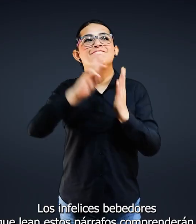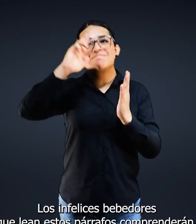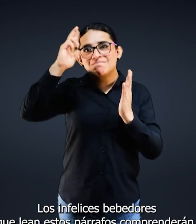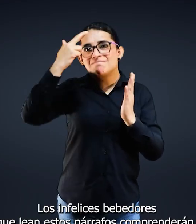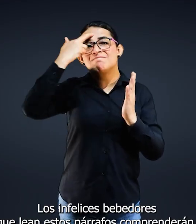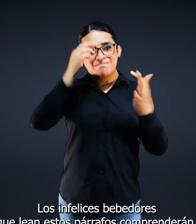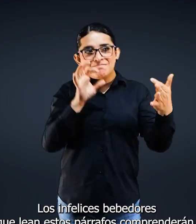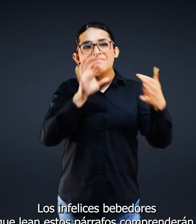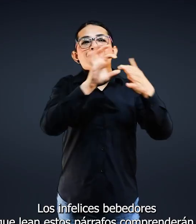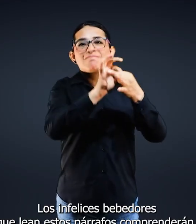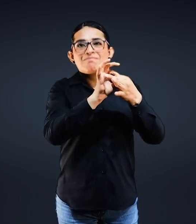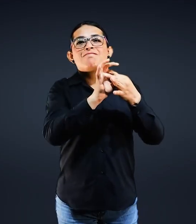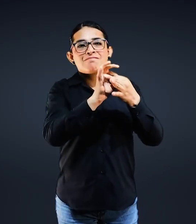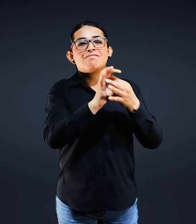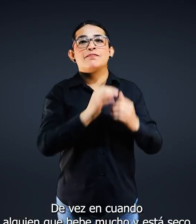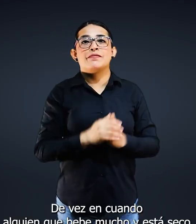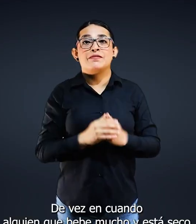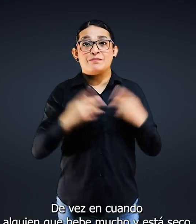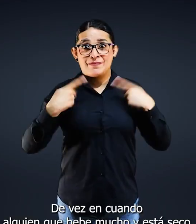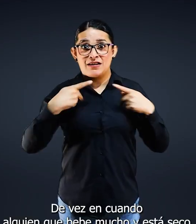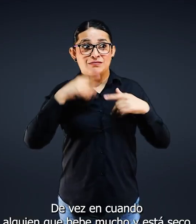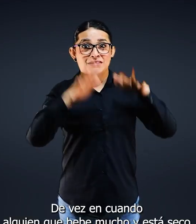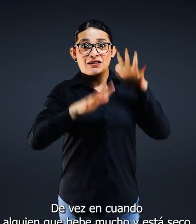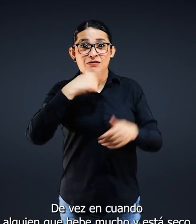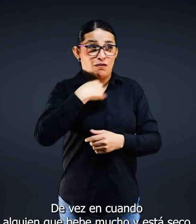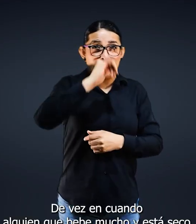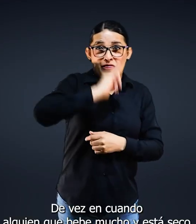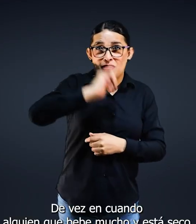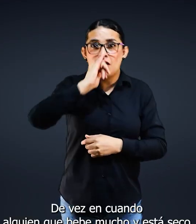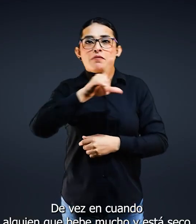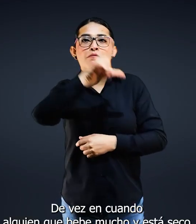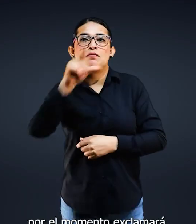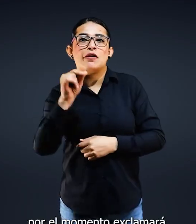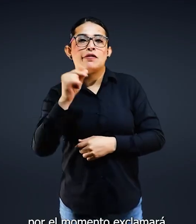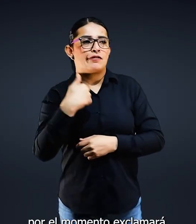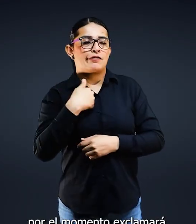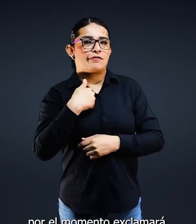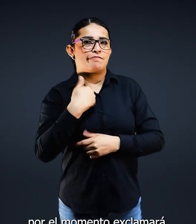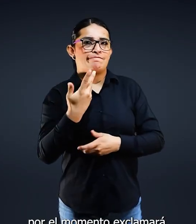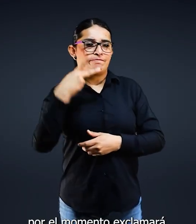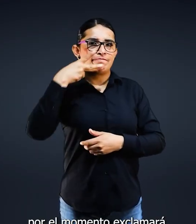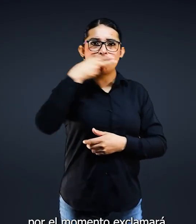estos párrafos comprenderán. De vez en cuando, alguien que bebe mucho y está seco por el momento exclamará: